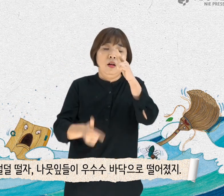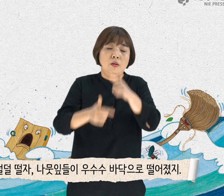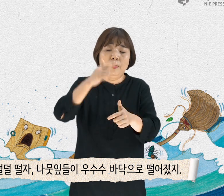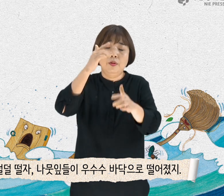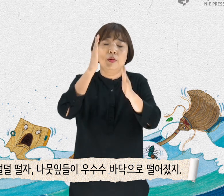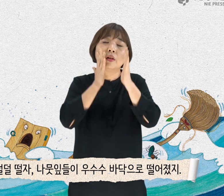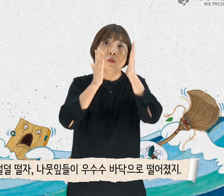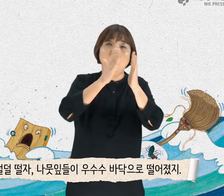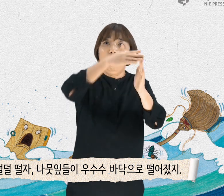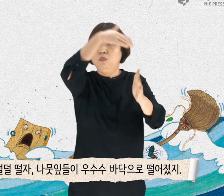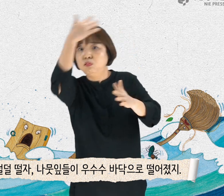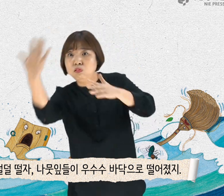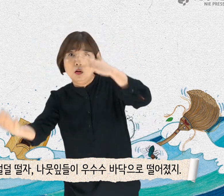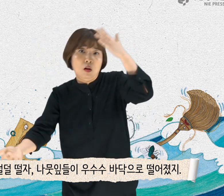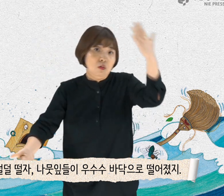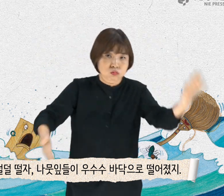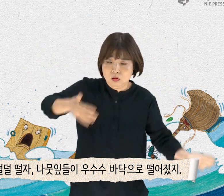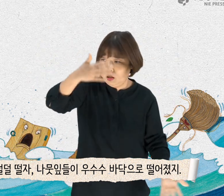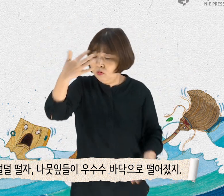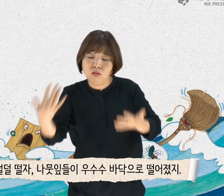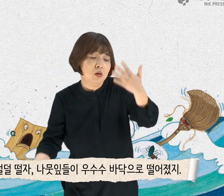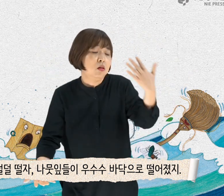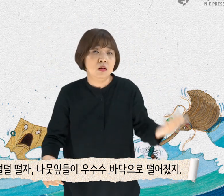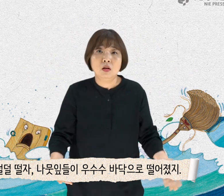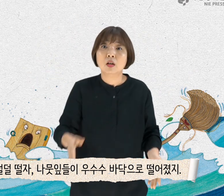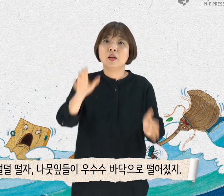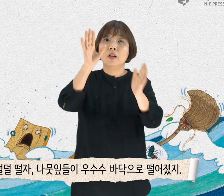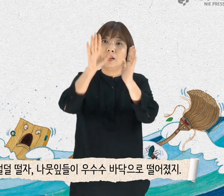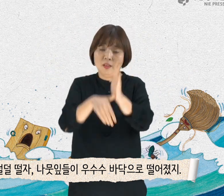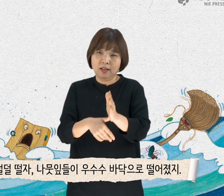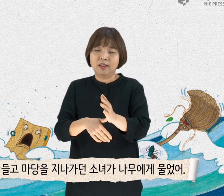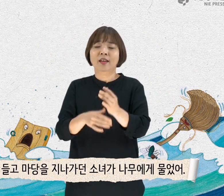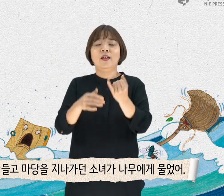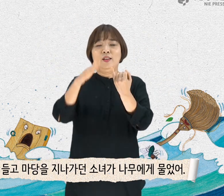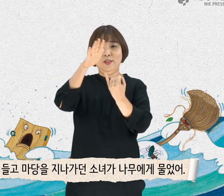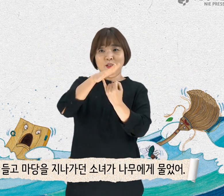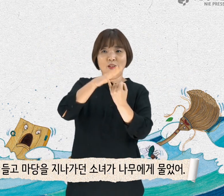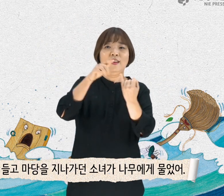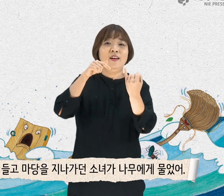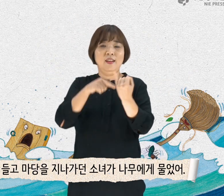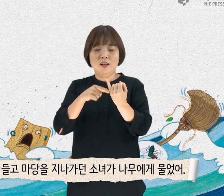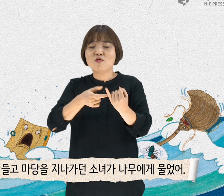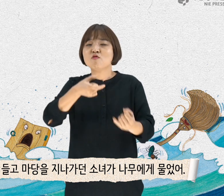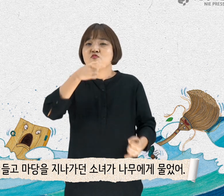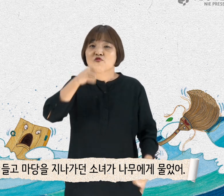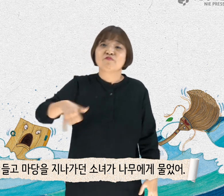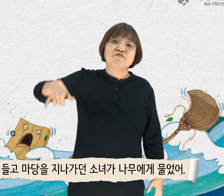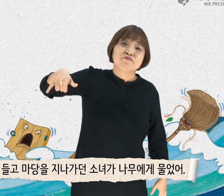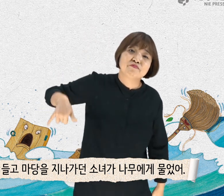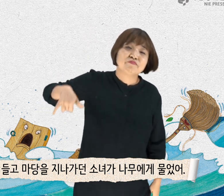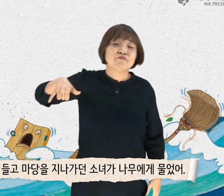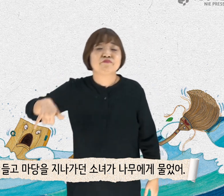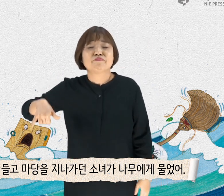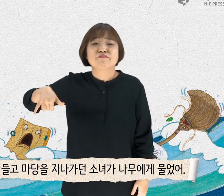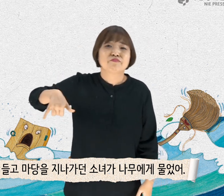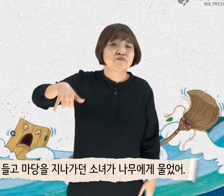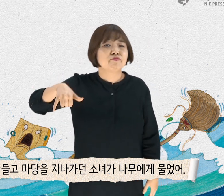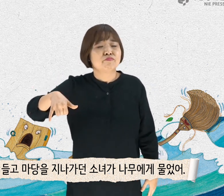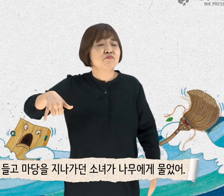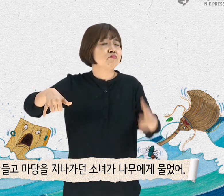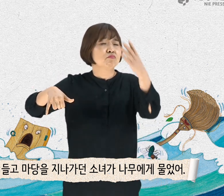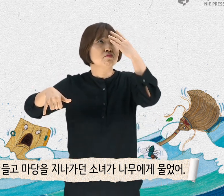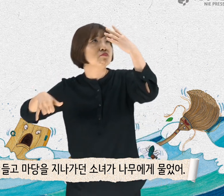나뭇잎들이 우수수 바닥으로 떨어졌지. 그때 주전자를 들고 마당을